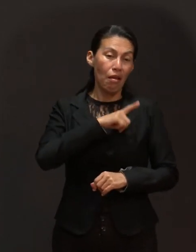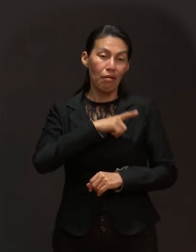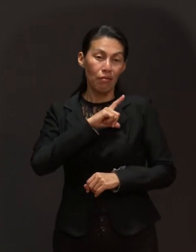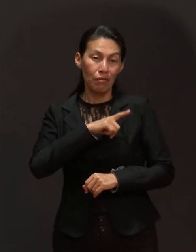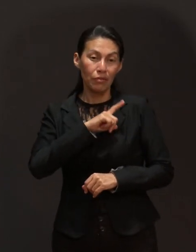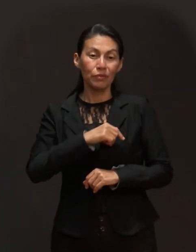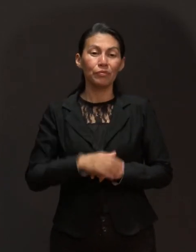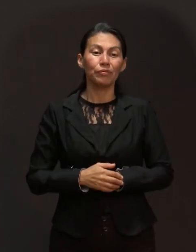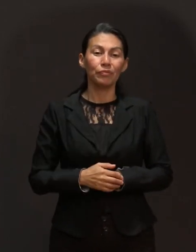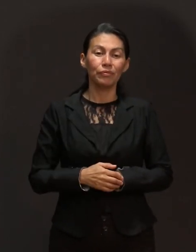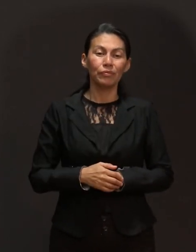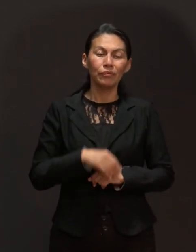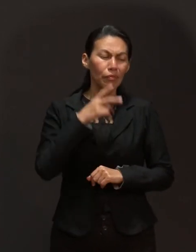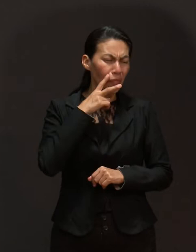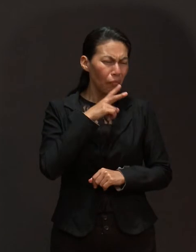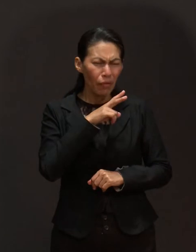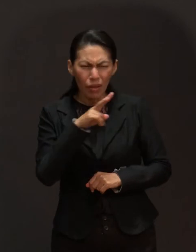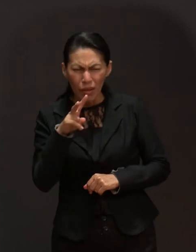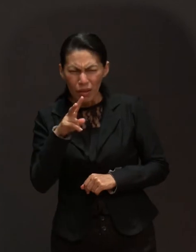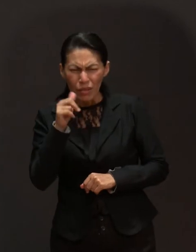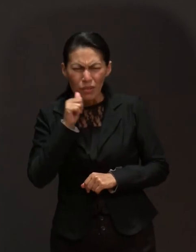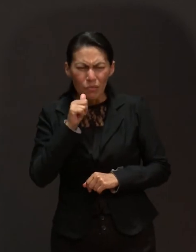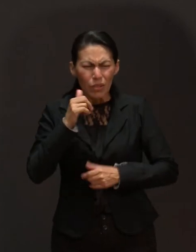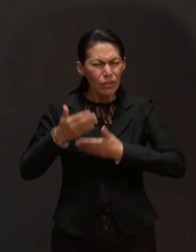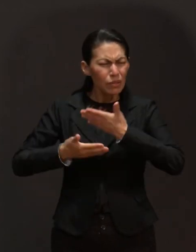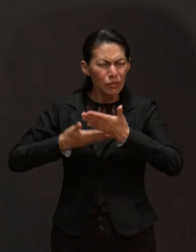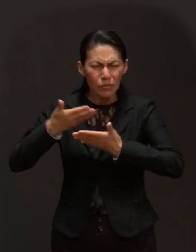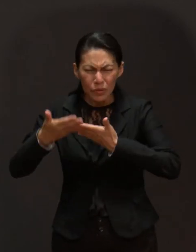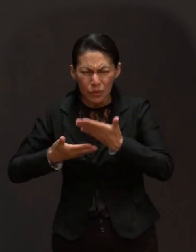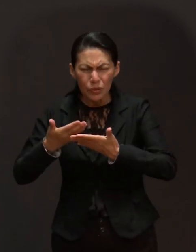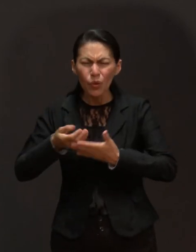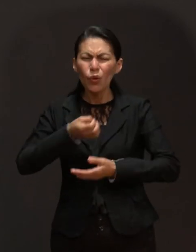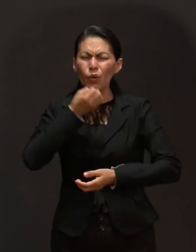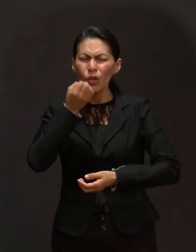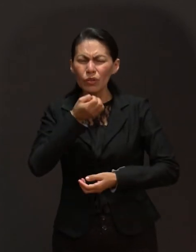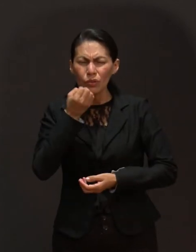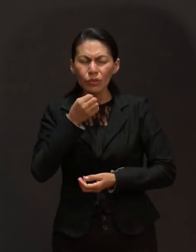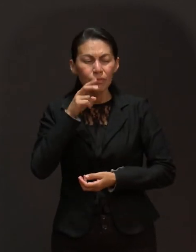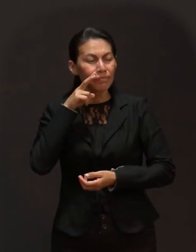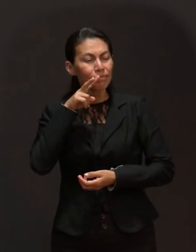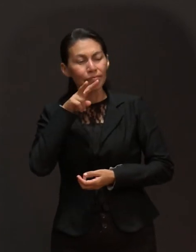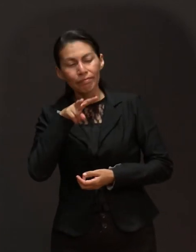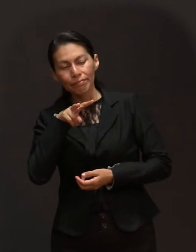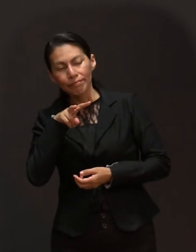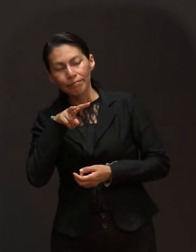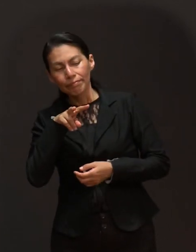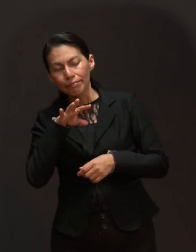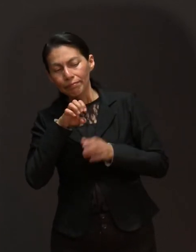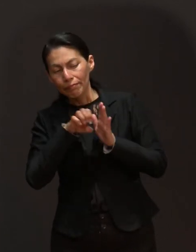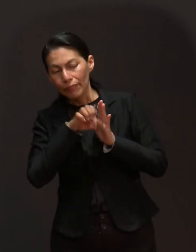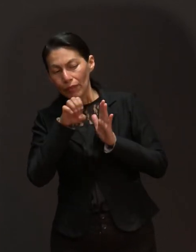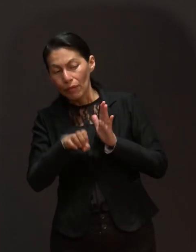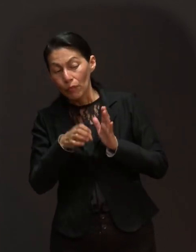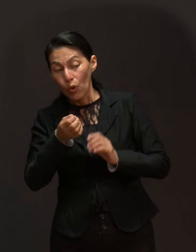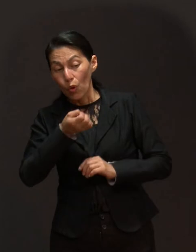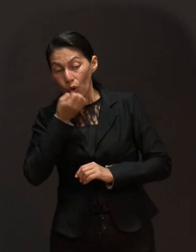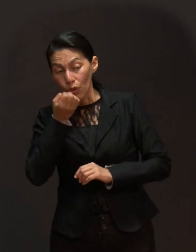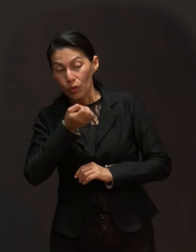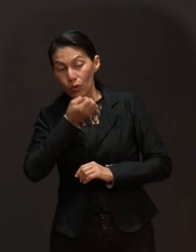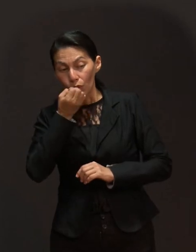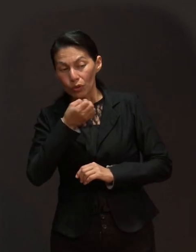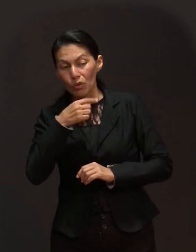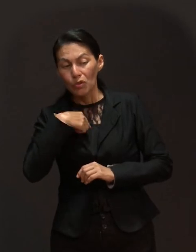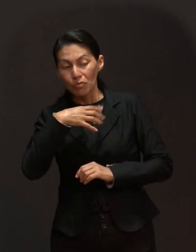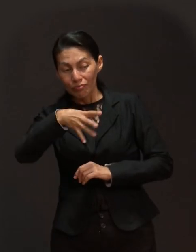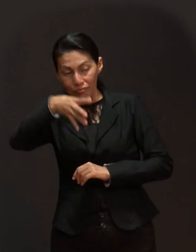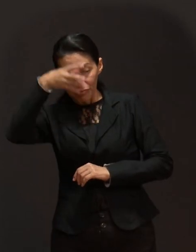me crié en ese ambiente de servicio y oración. Desde muy chiquita vi a papá y a mamá orar y